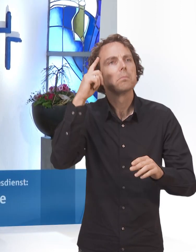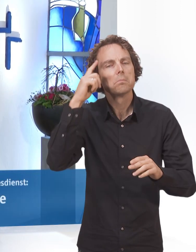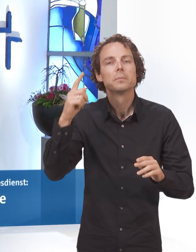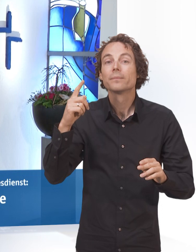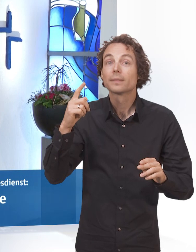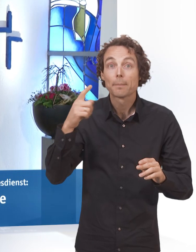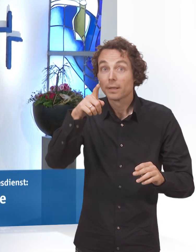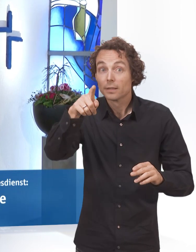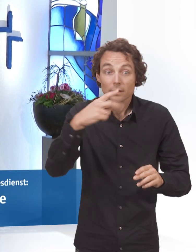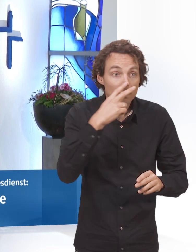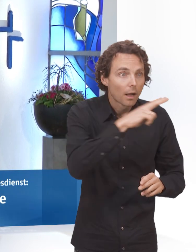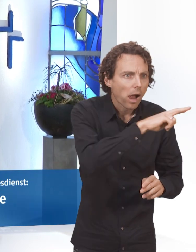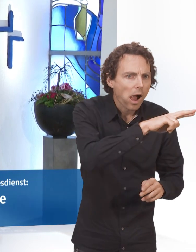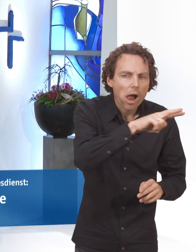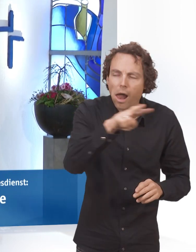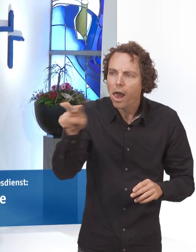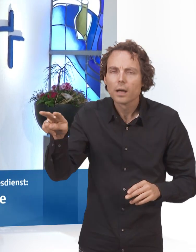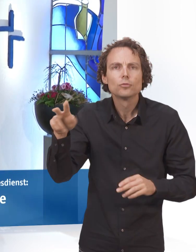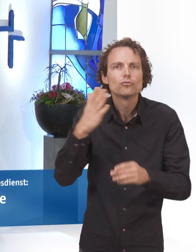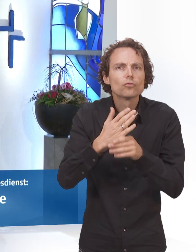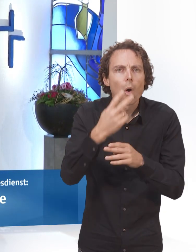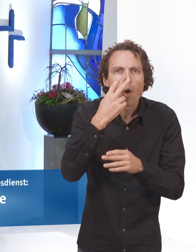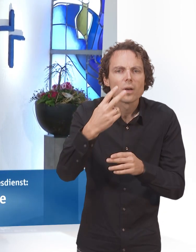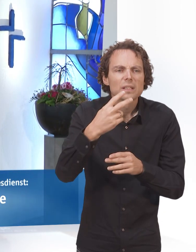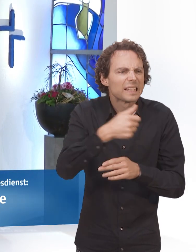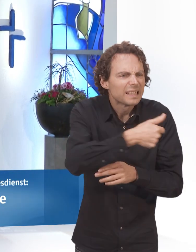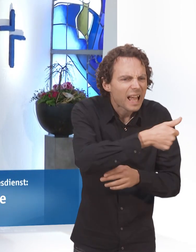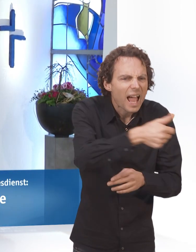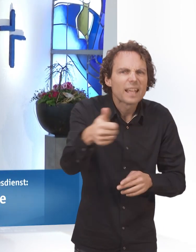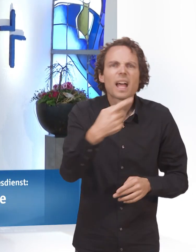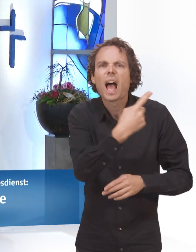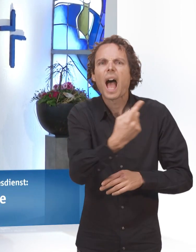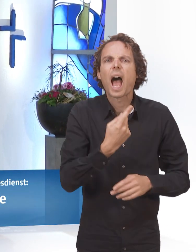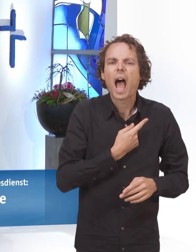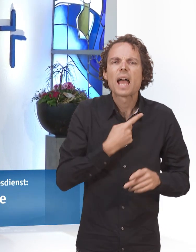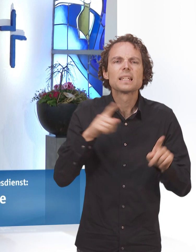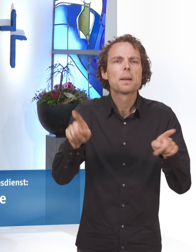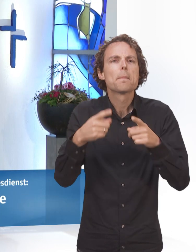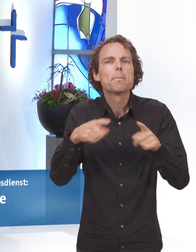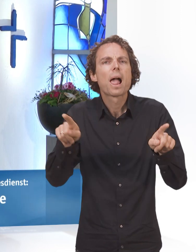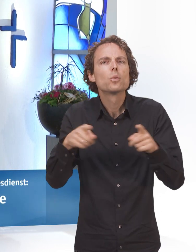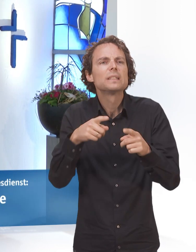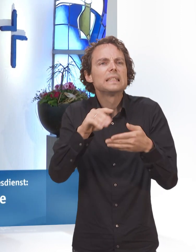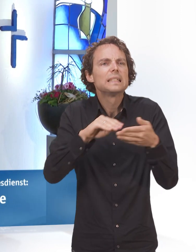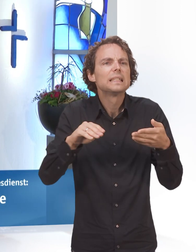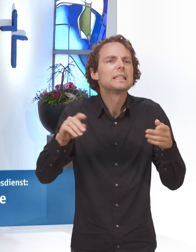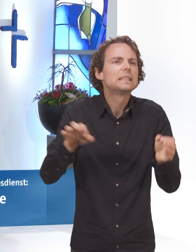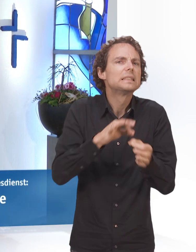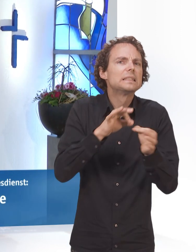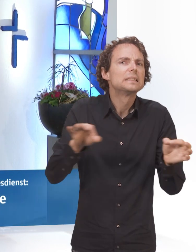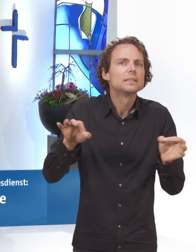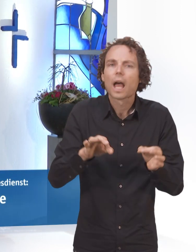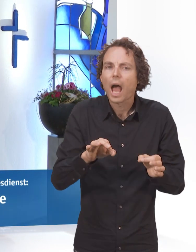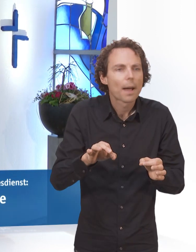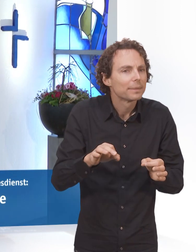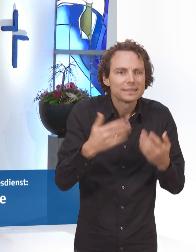Wenn du dich umschaust, stellst du fest, jeder spielt seine eigene Melodie. Das Problem ist nur, wir werden leider nicht selig,